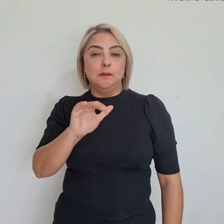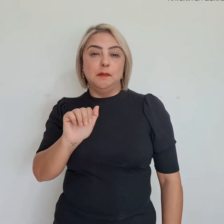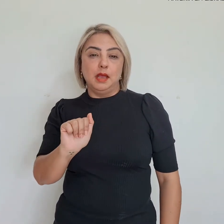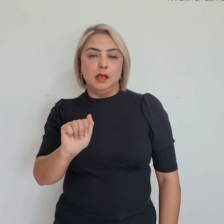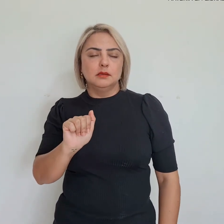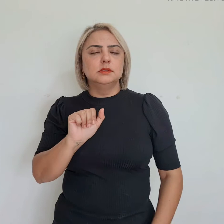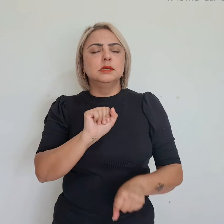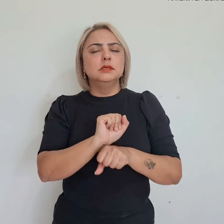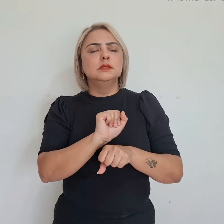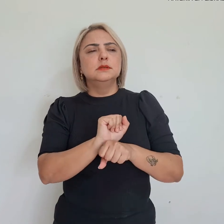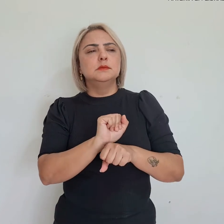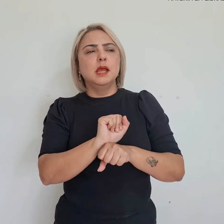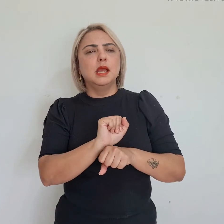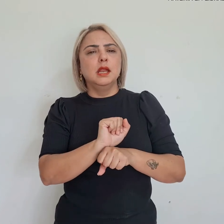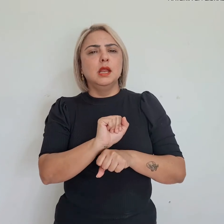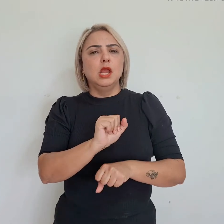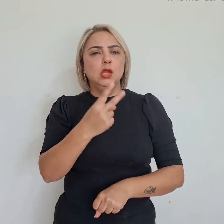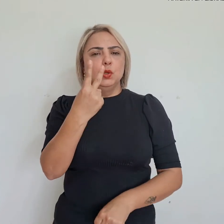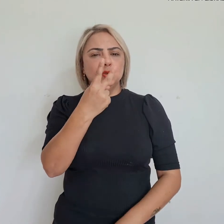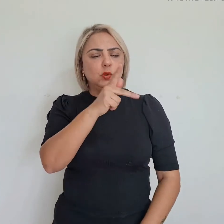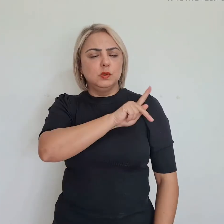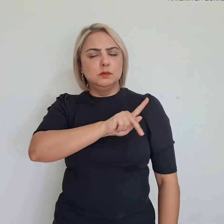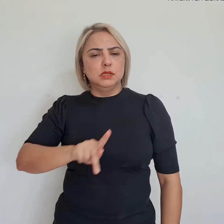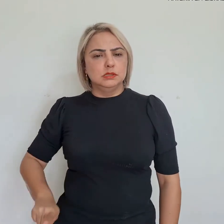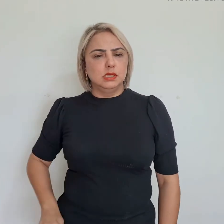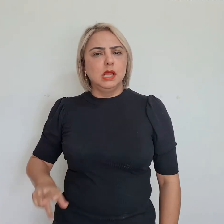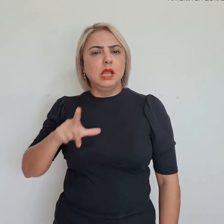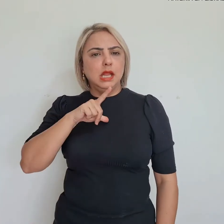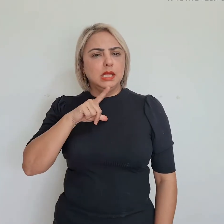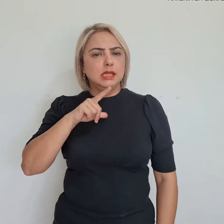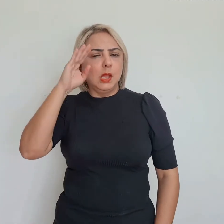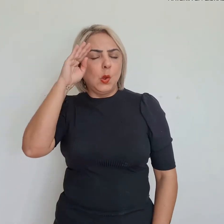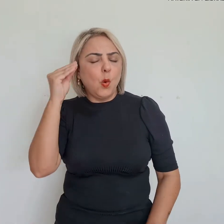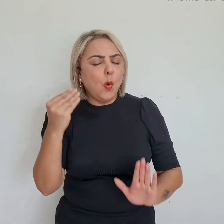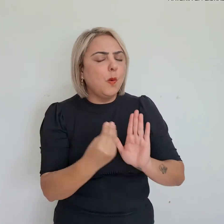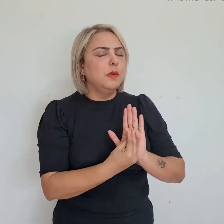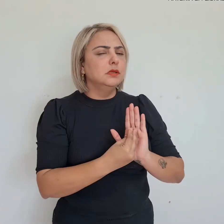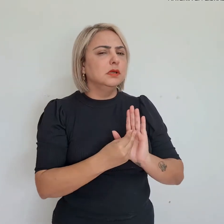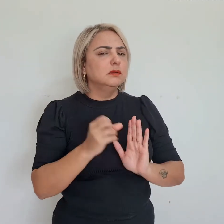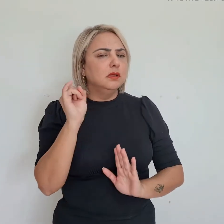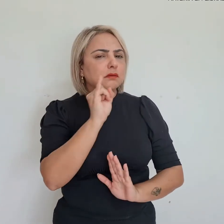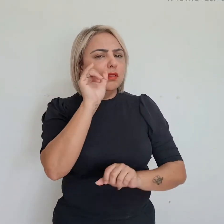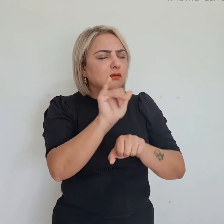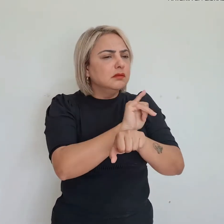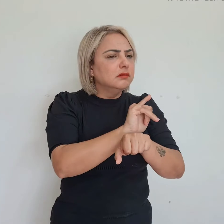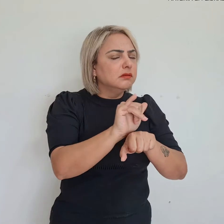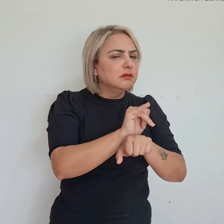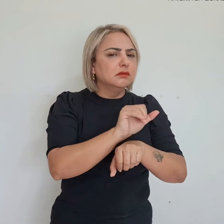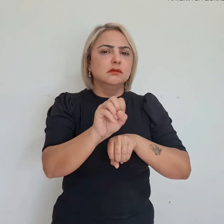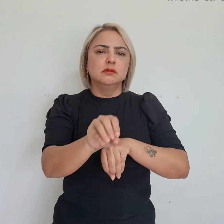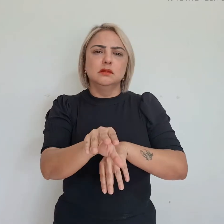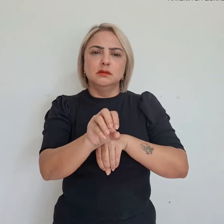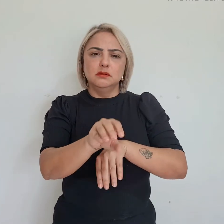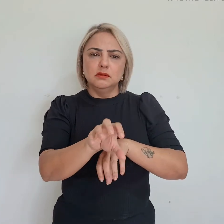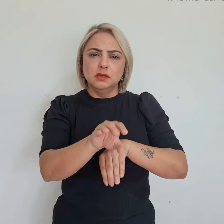Abraão, espera que os dois presidentes tenham compreensão do papel estratégico da educação